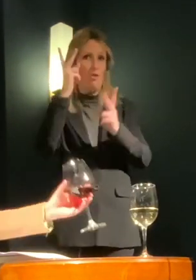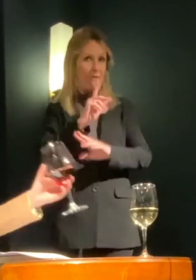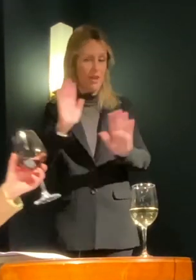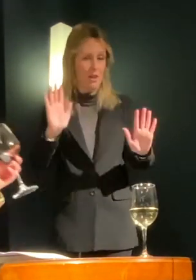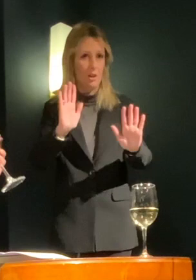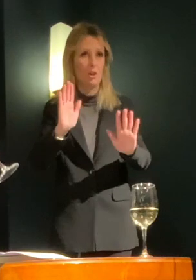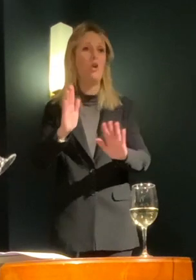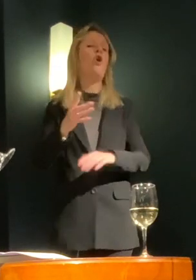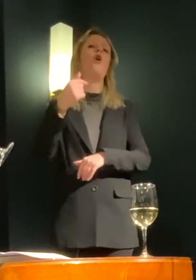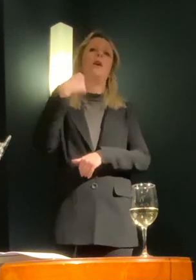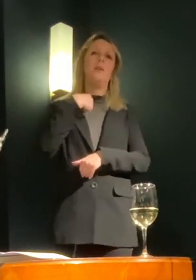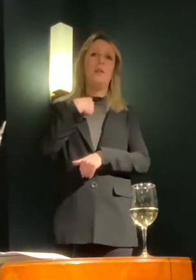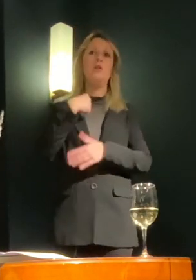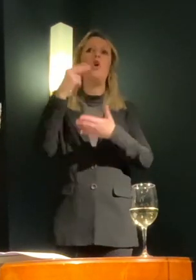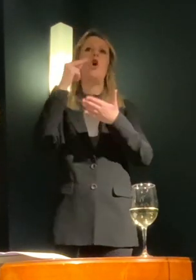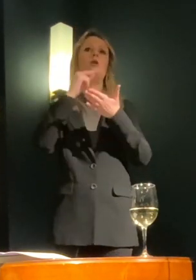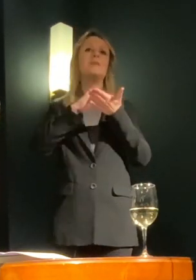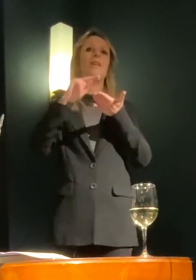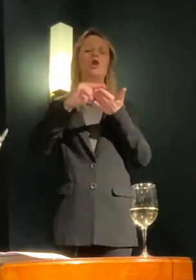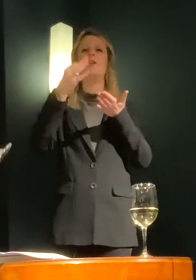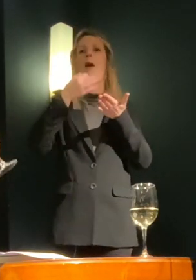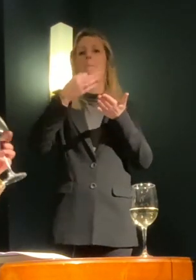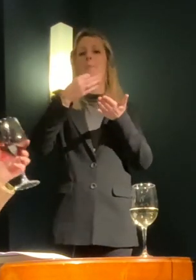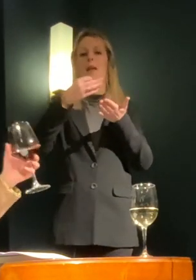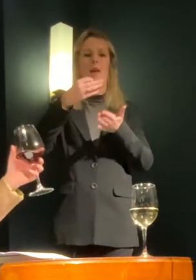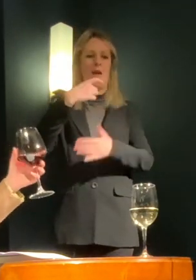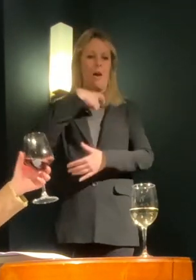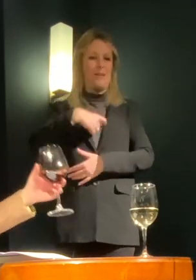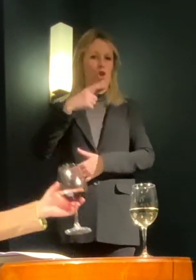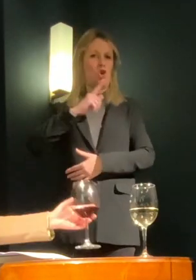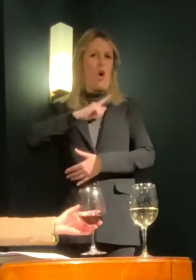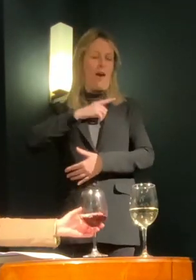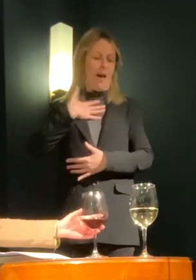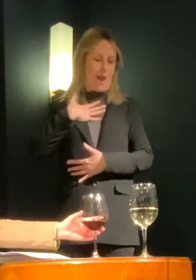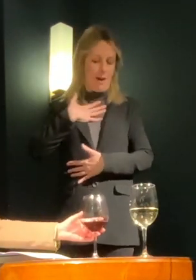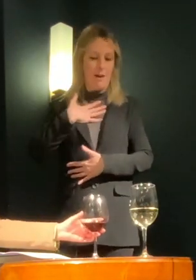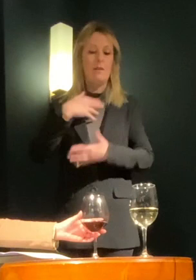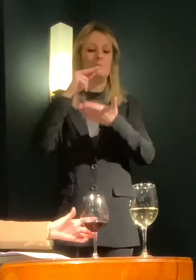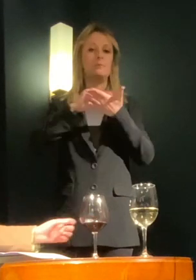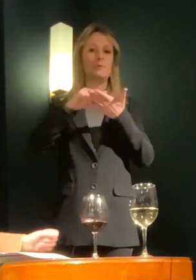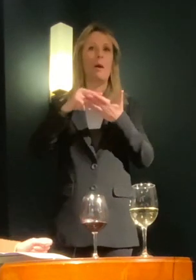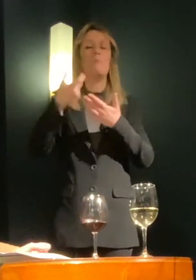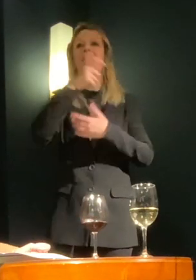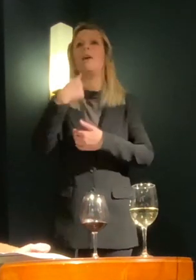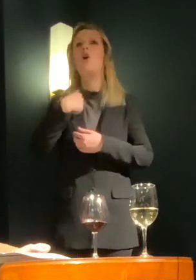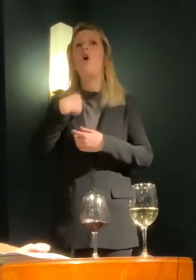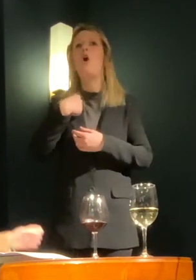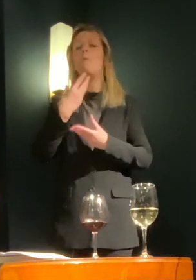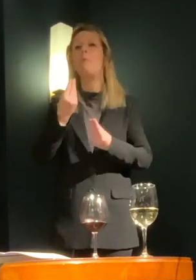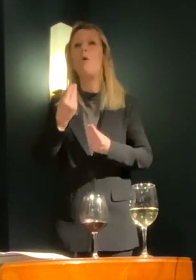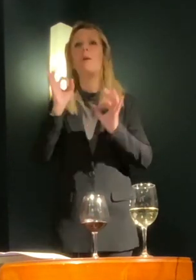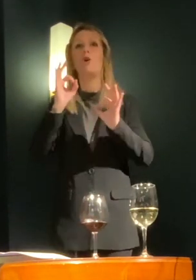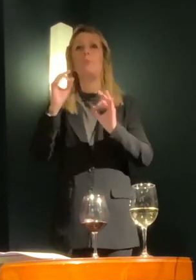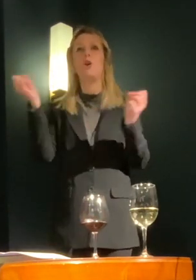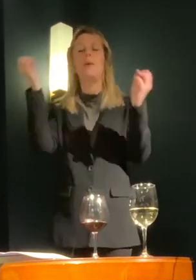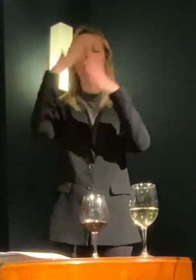mai... Cioè, ho sempre tenuto diari, perché in realtà io ho l'incubo di dimenticare le cose, di dimenticare i momenti, per cui